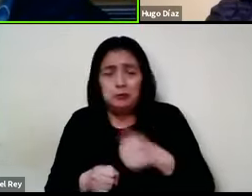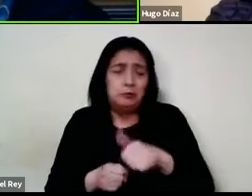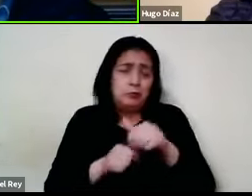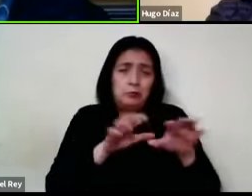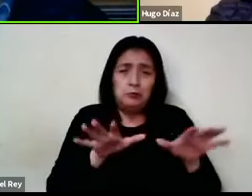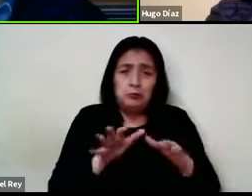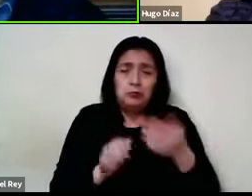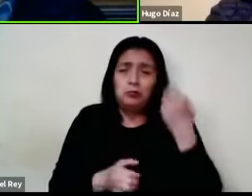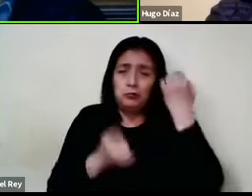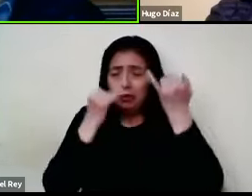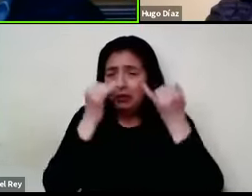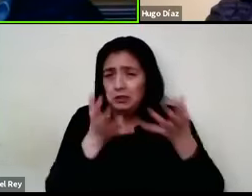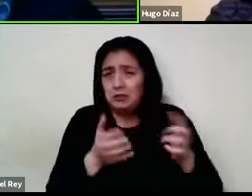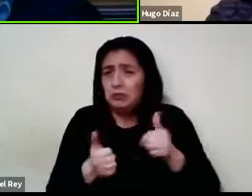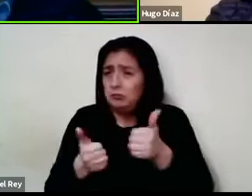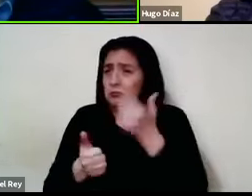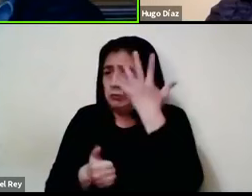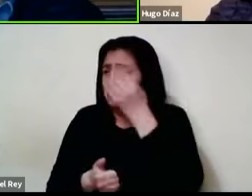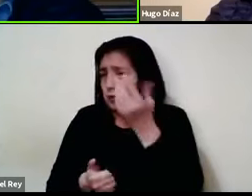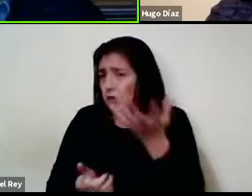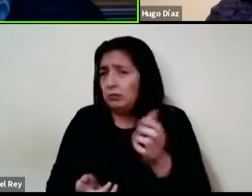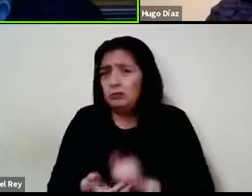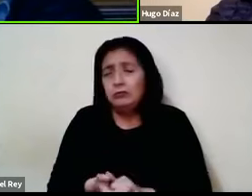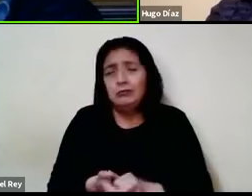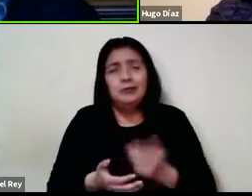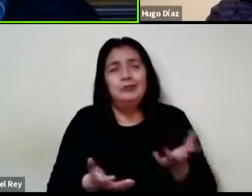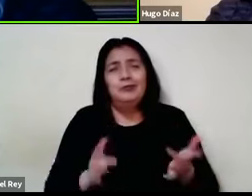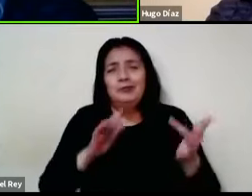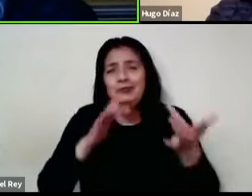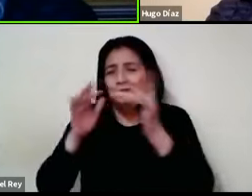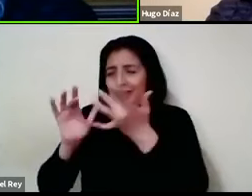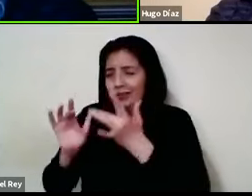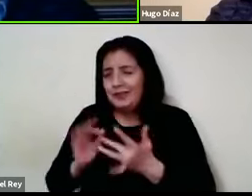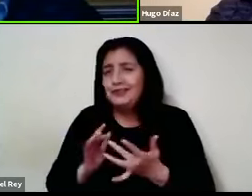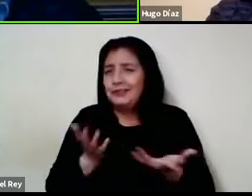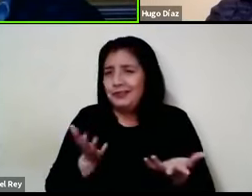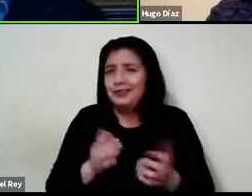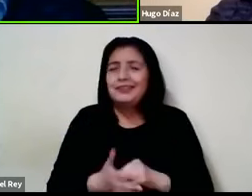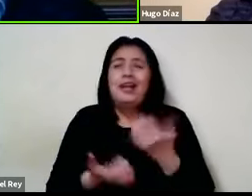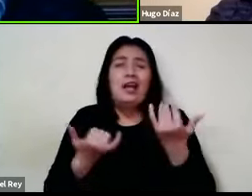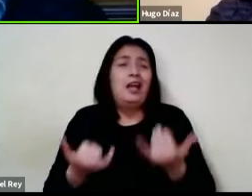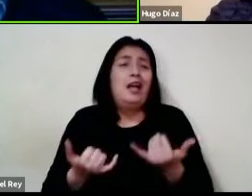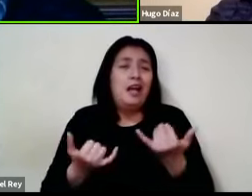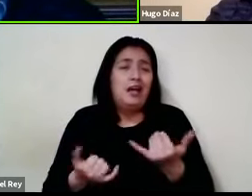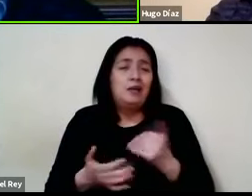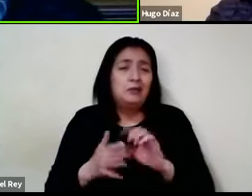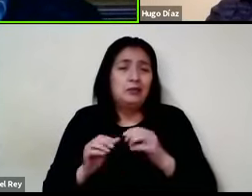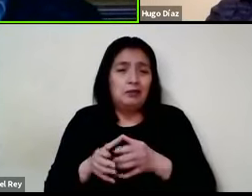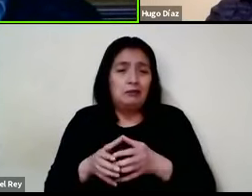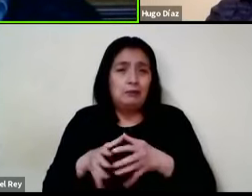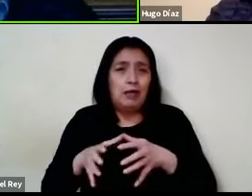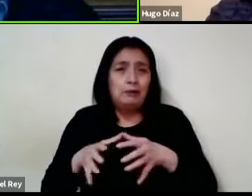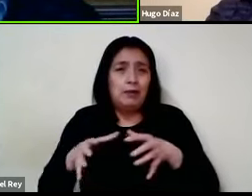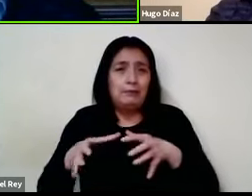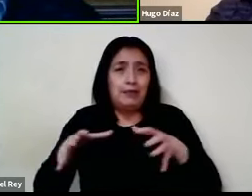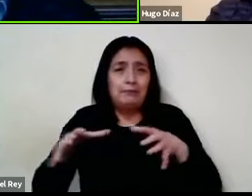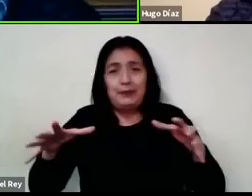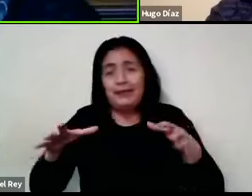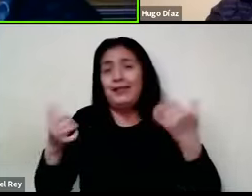sus proyectos, y eso es muy bonito. Entonces, nuestra red de Tallacaja ahora está creciendo